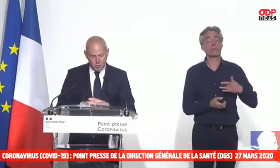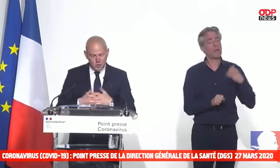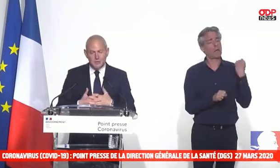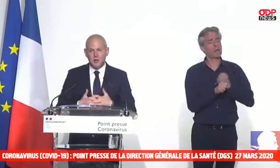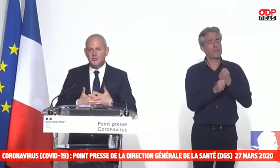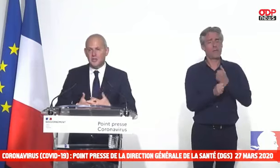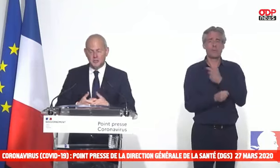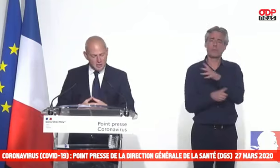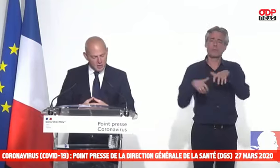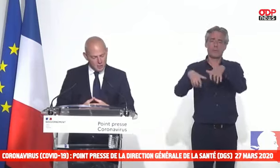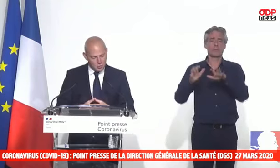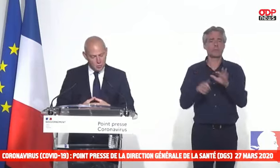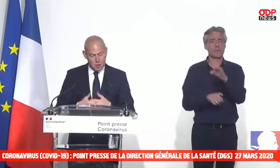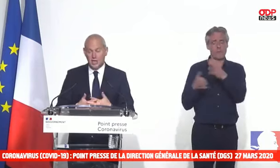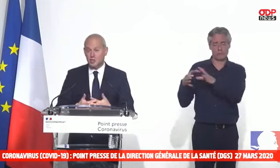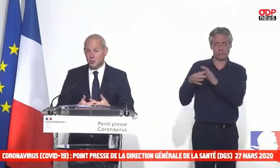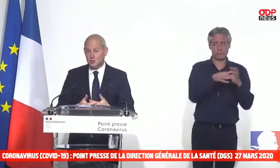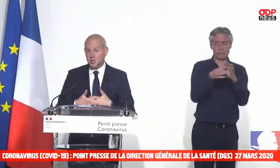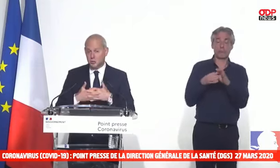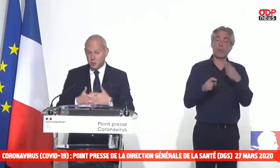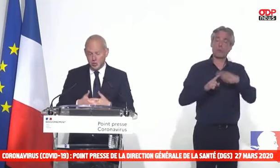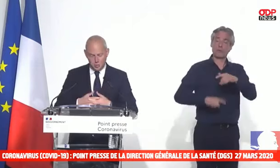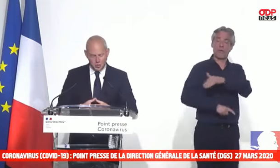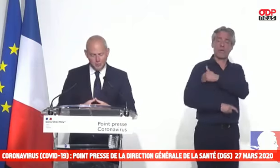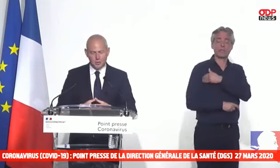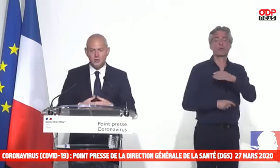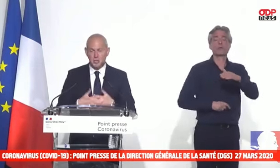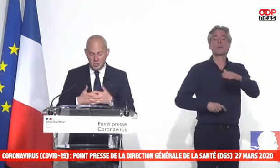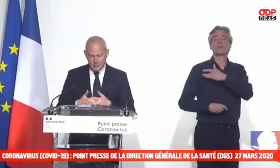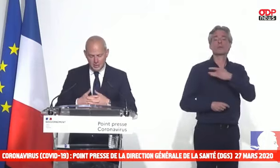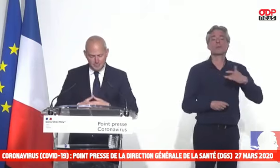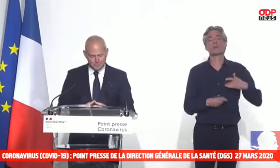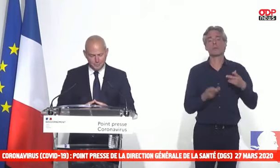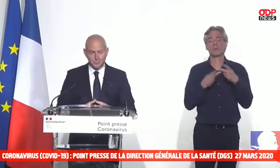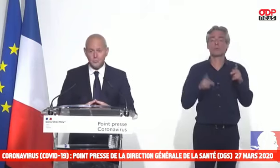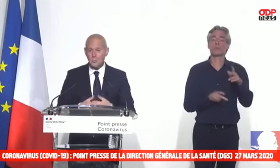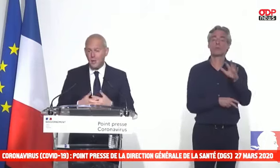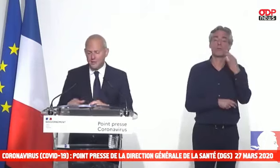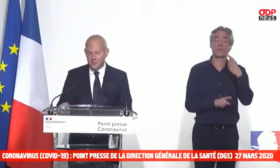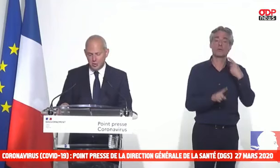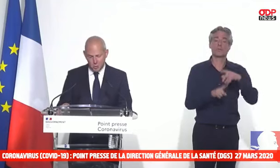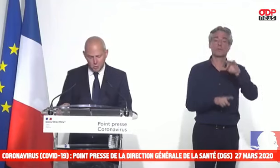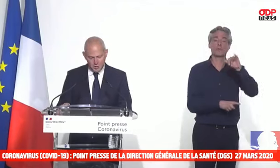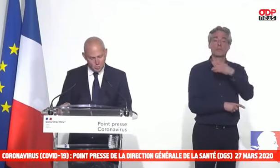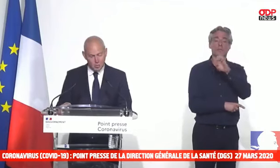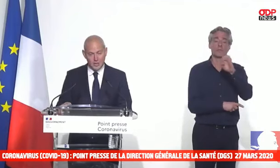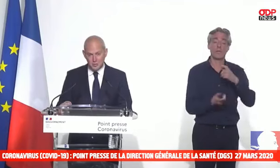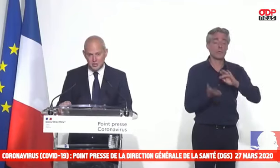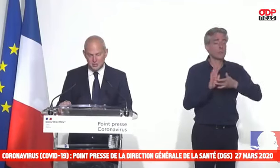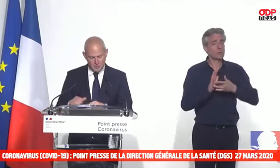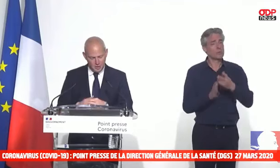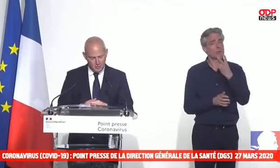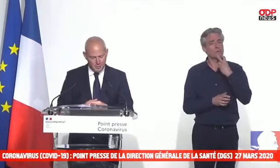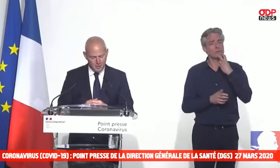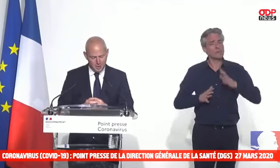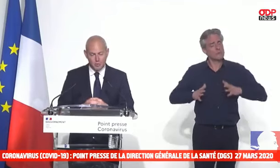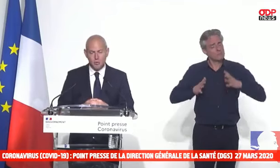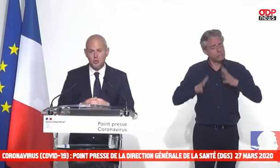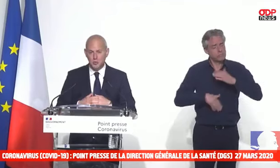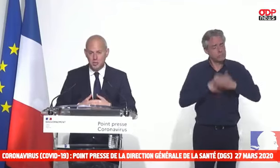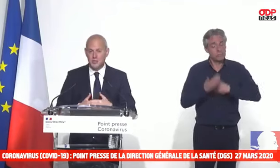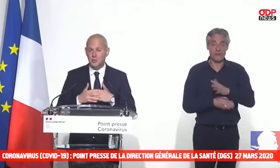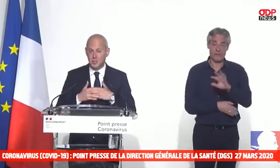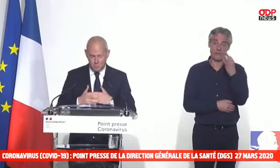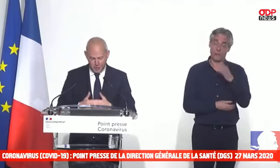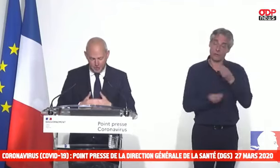collaboration entre différentes administrations et agences telles que Santé publique France et l'INSEE, ainsi que la mobilisation de la société civile, permettent à la France